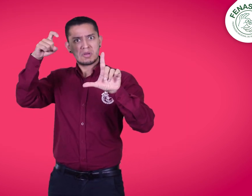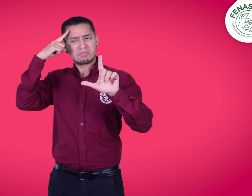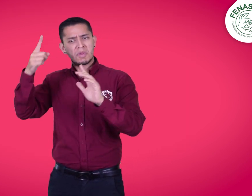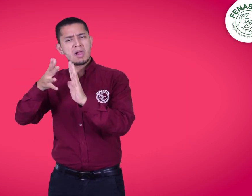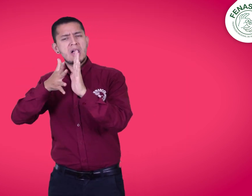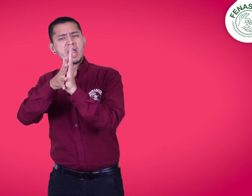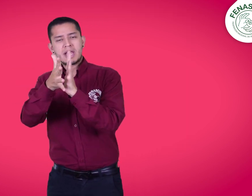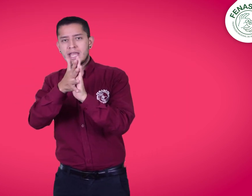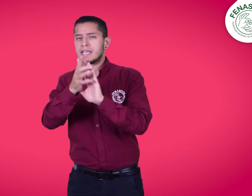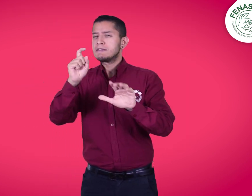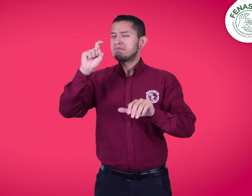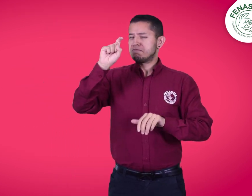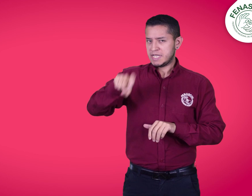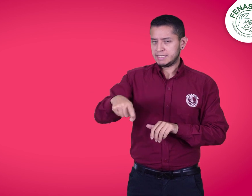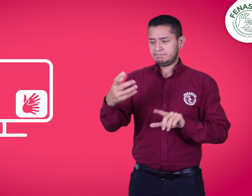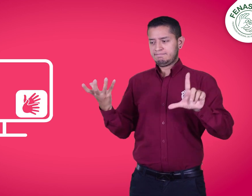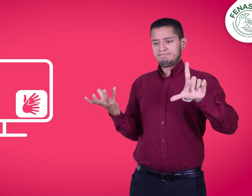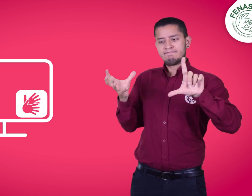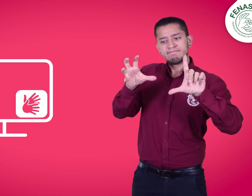tener interpretación de lengua de